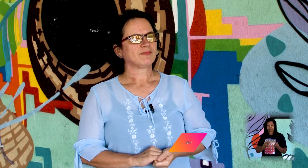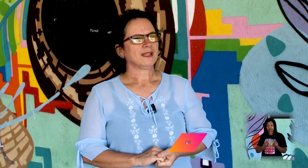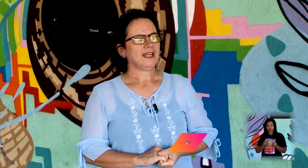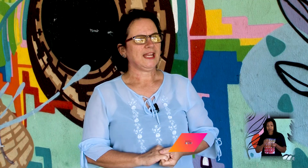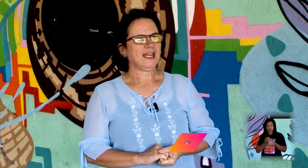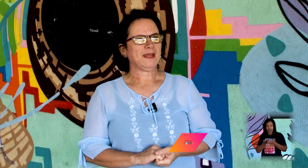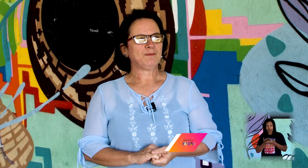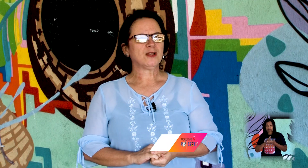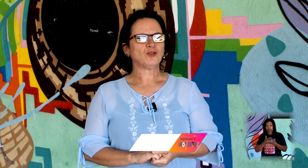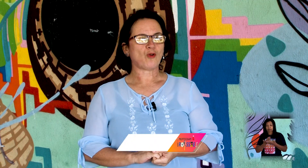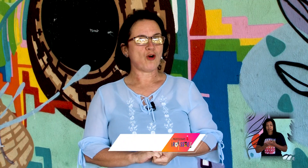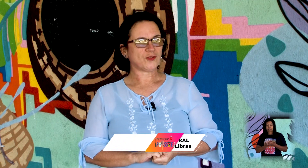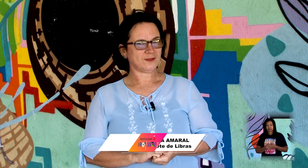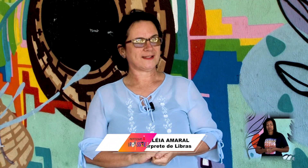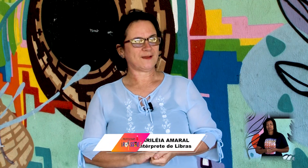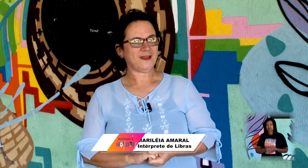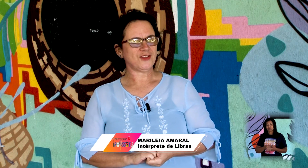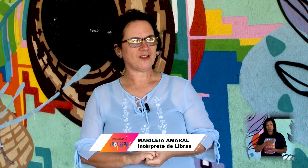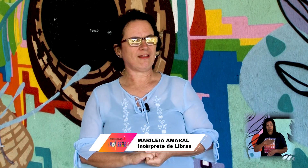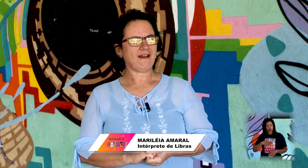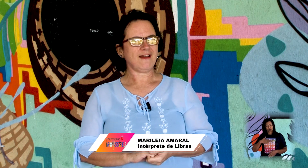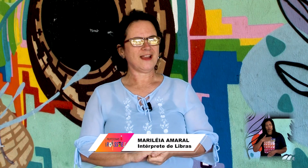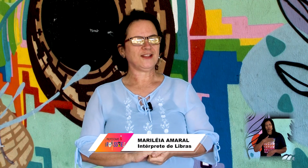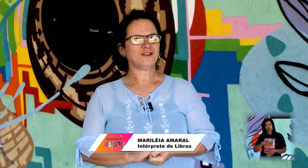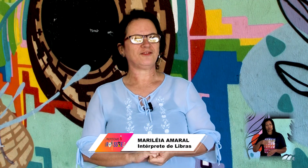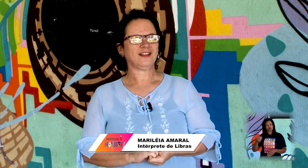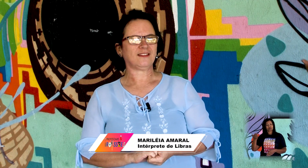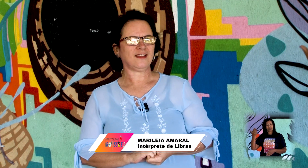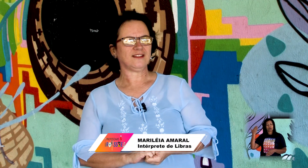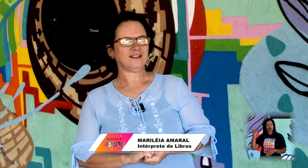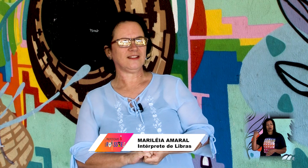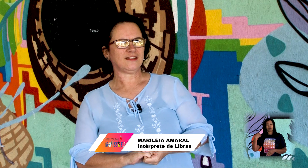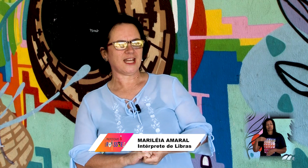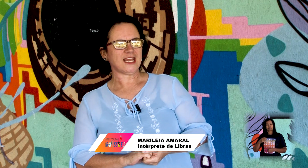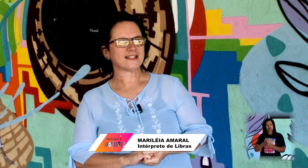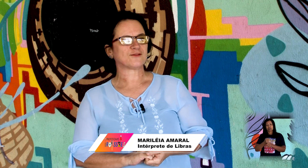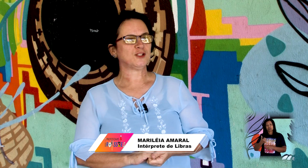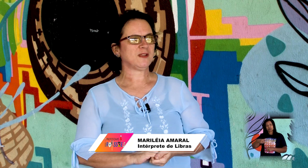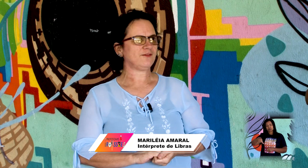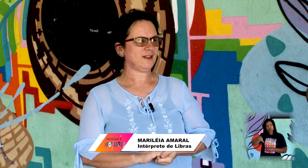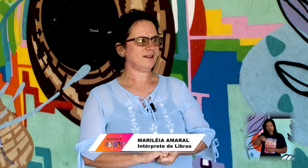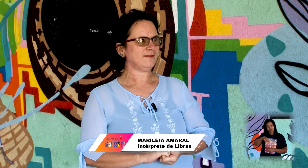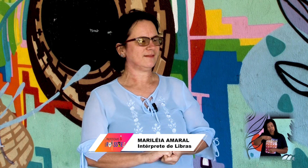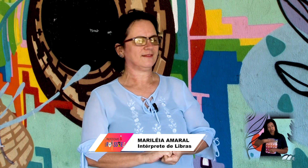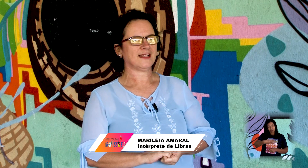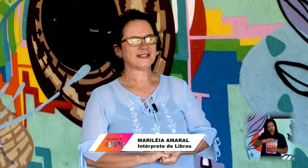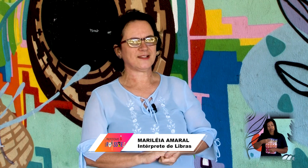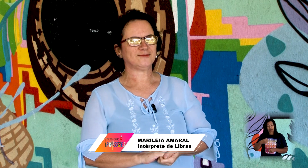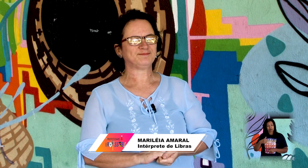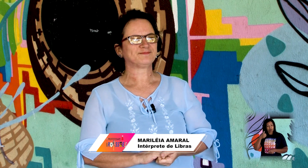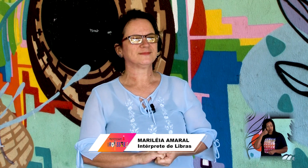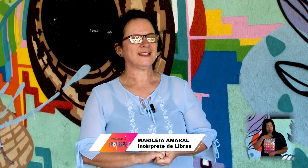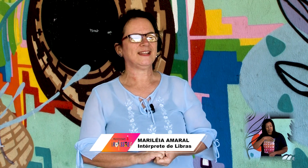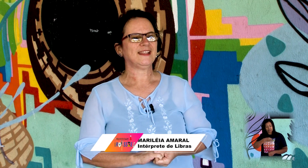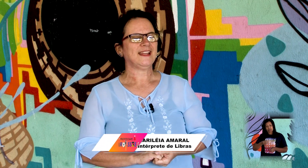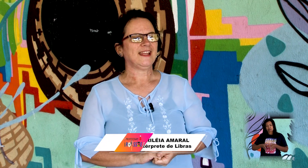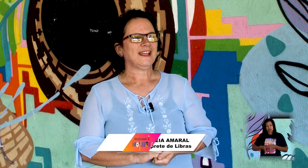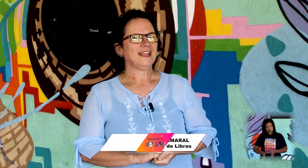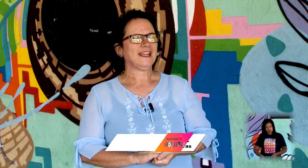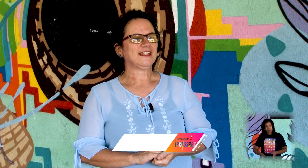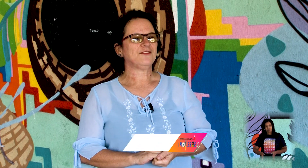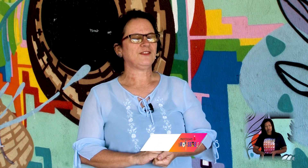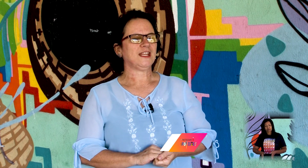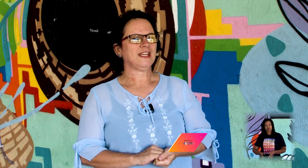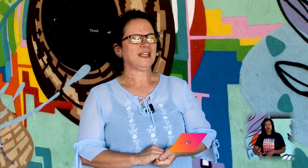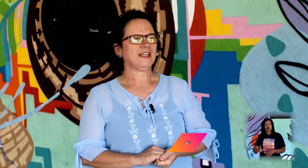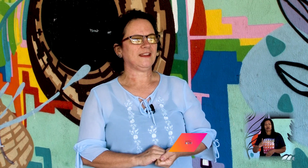comecei pegando gosto exatamente lá em 93, quando minha filha nasceu, né?